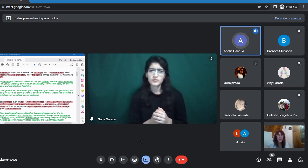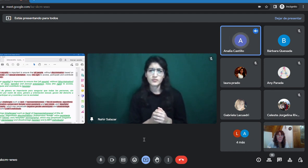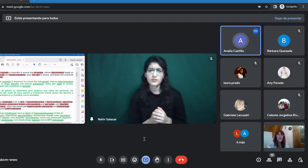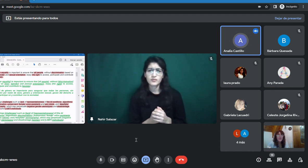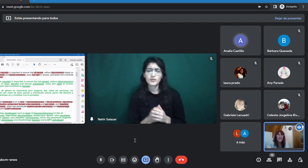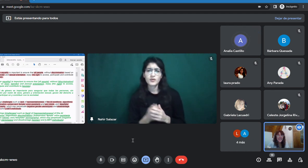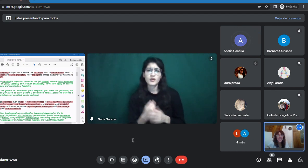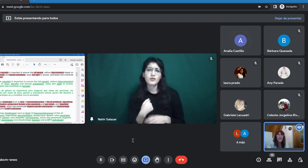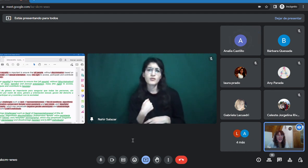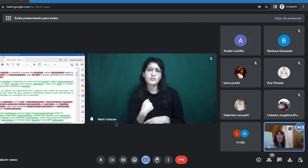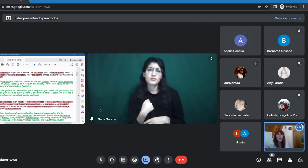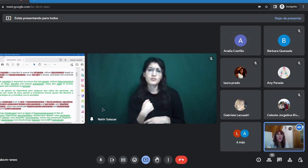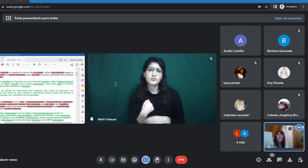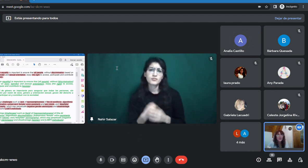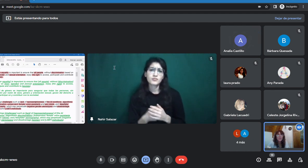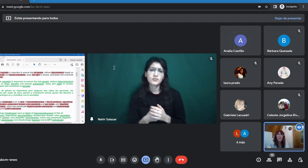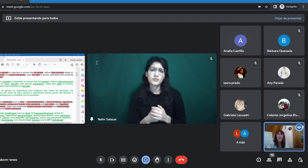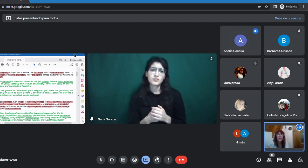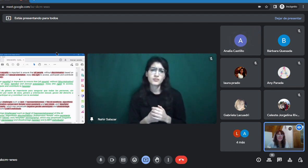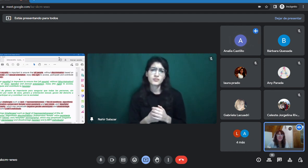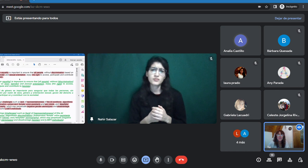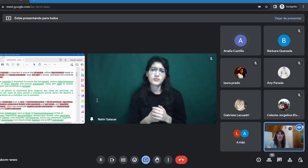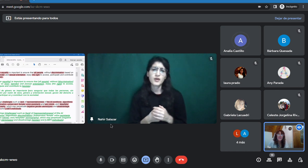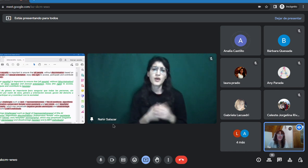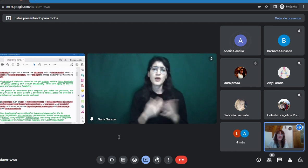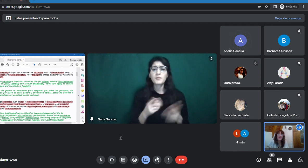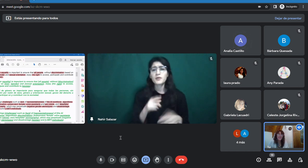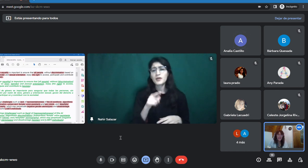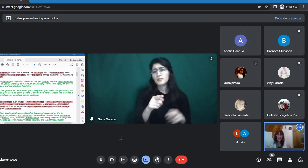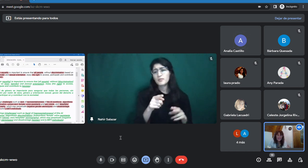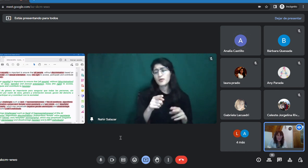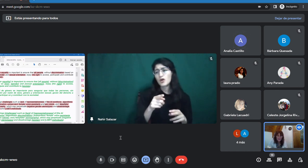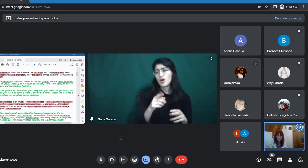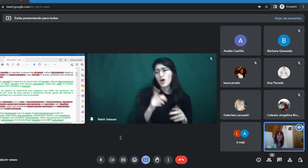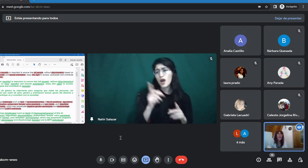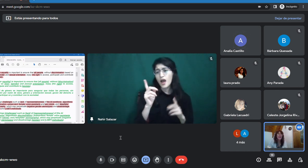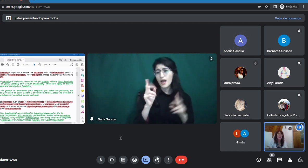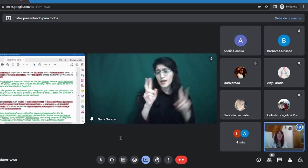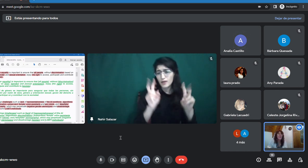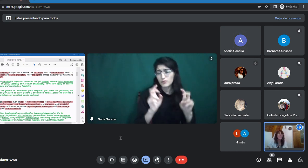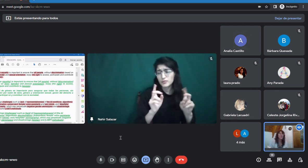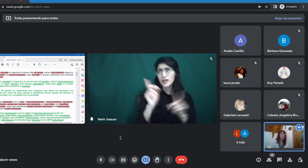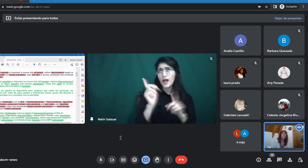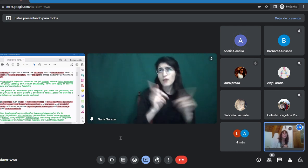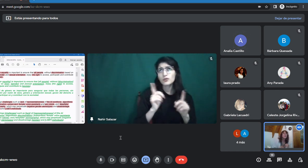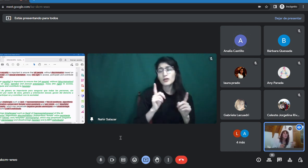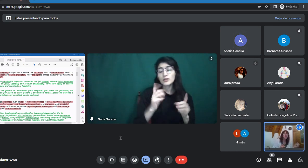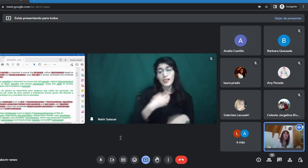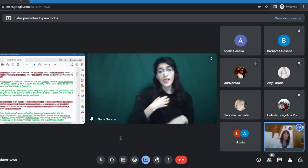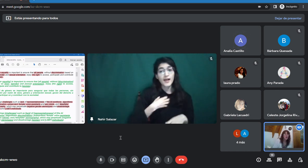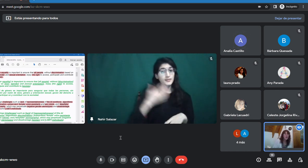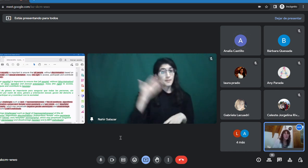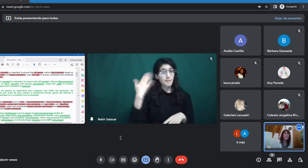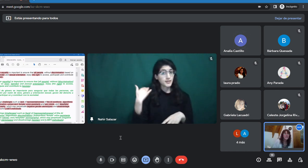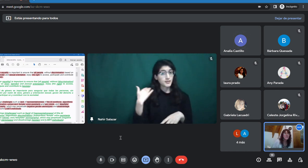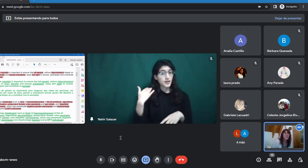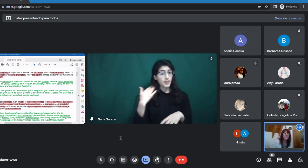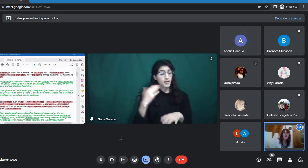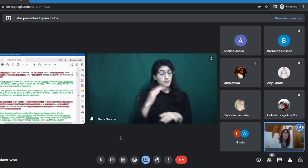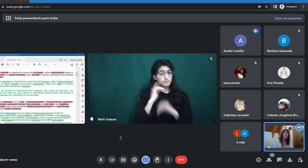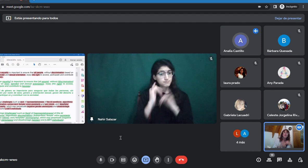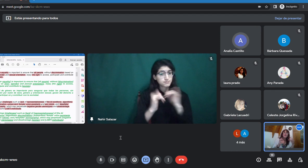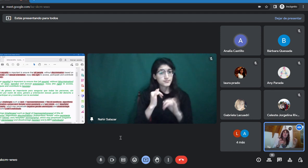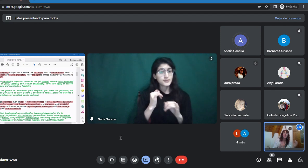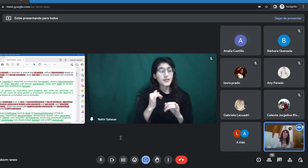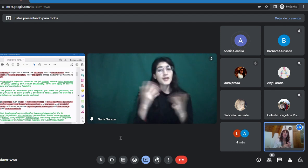Claro, pero claro, en algunos casos, como yo les había dicho en la clase pasada, que había todo un título y eso estaba